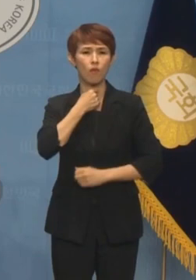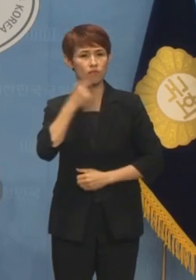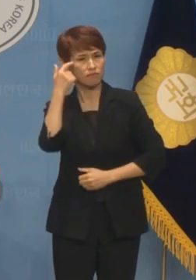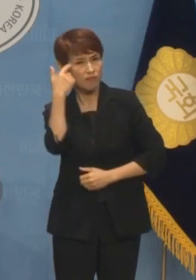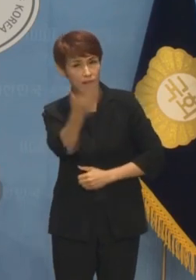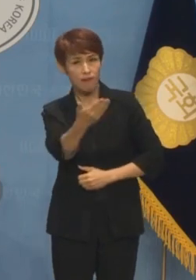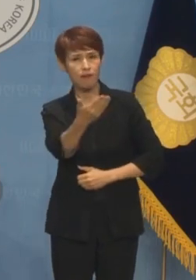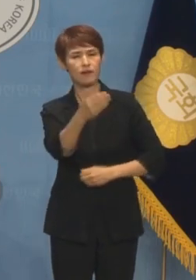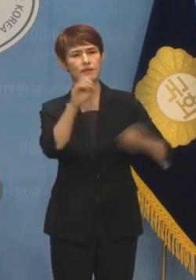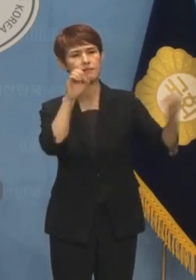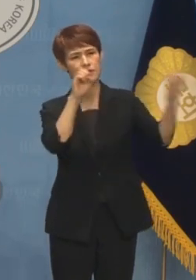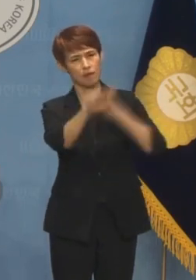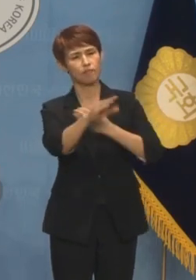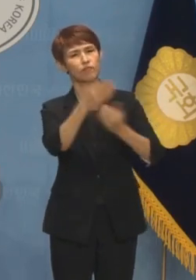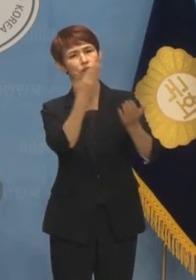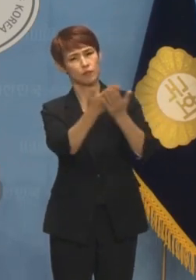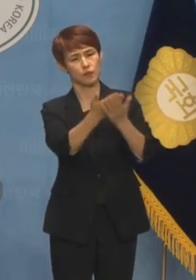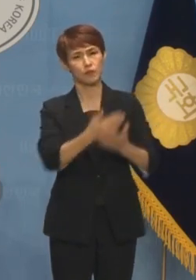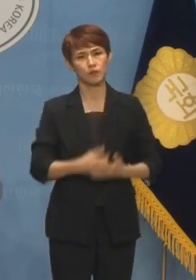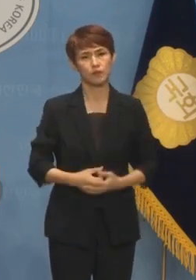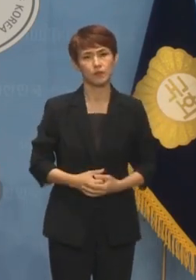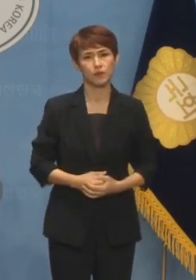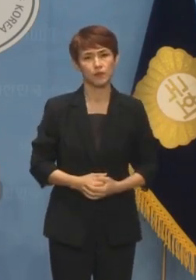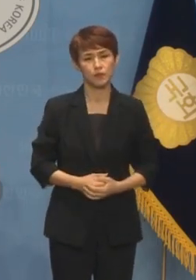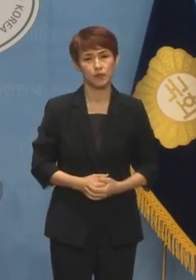물음에 응답할 시간입니다.